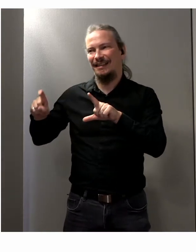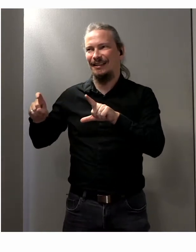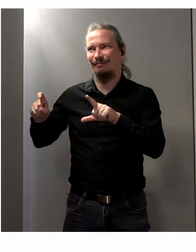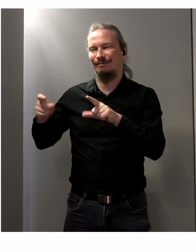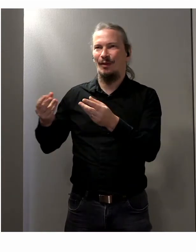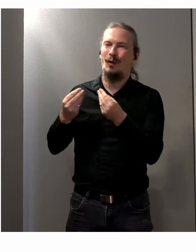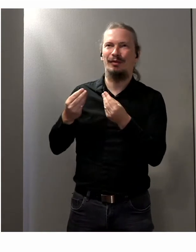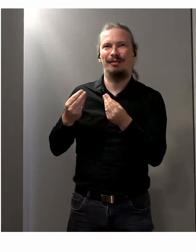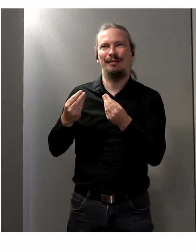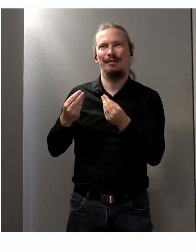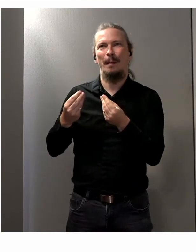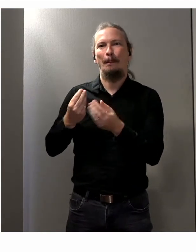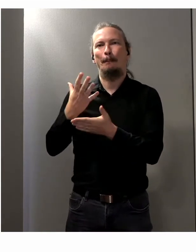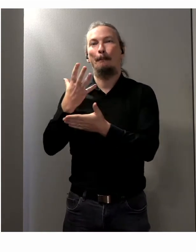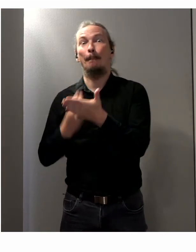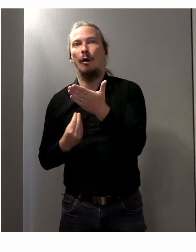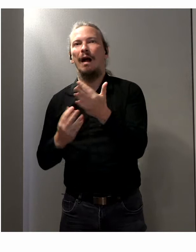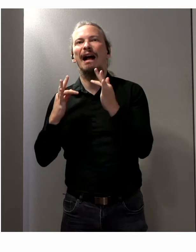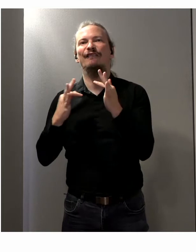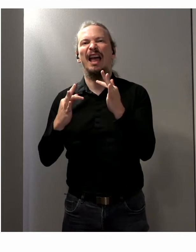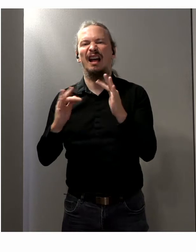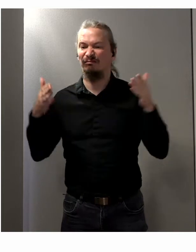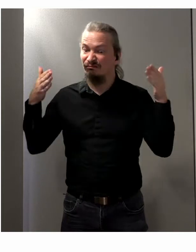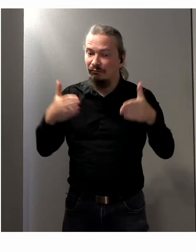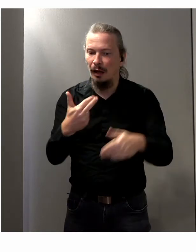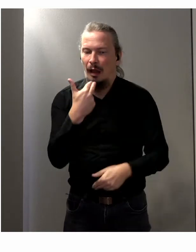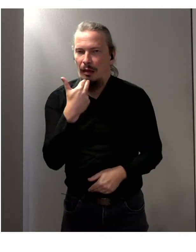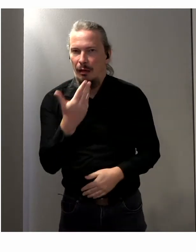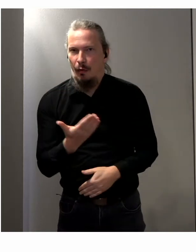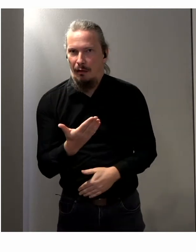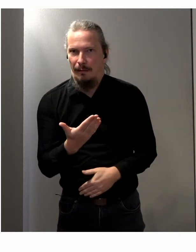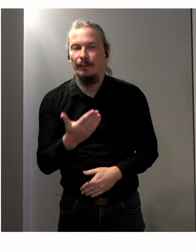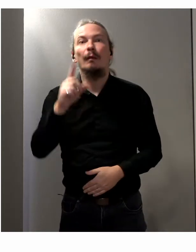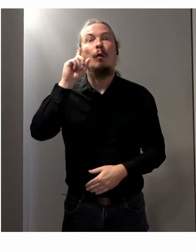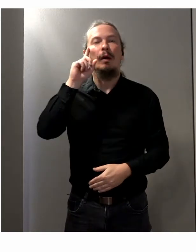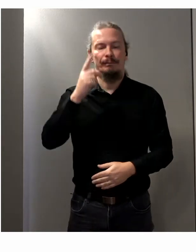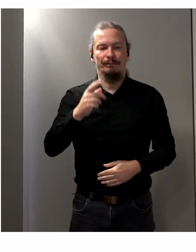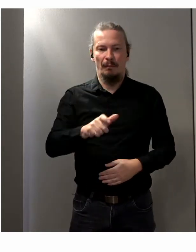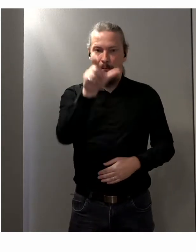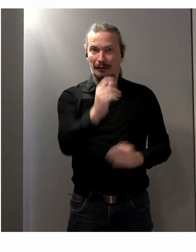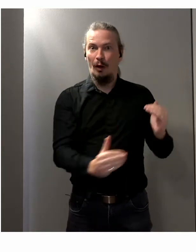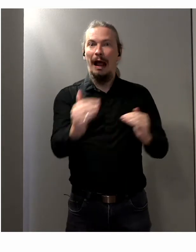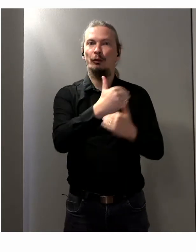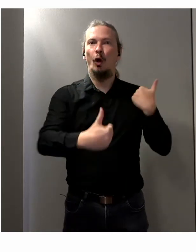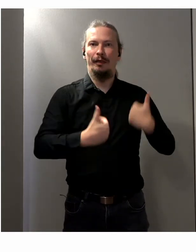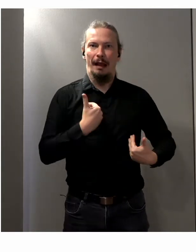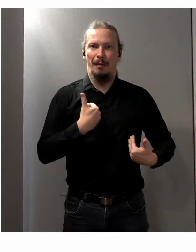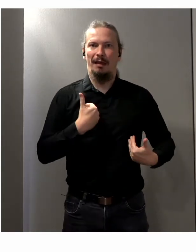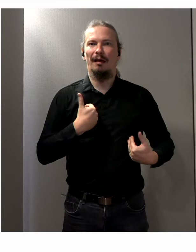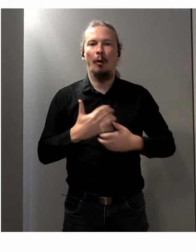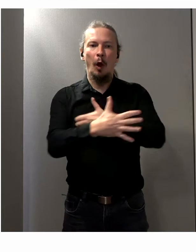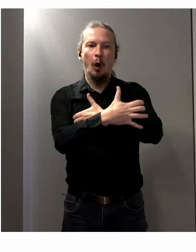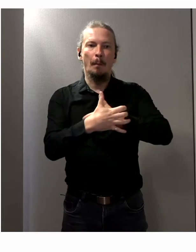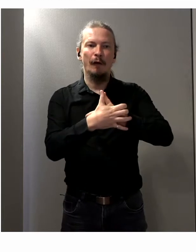en manque d'une approche aussi qualitative, c'est que l'adulte handicapé échappe à la pauvreté en ce